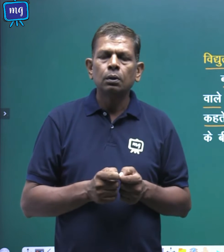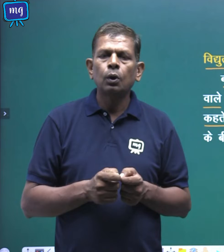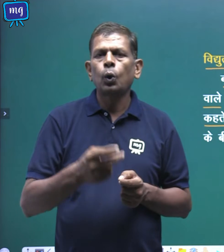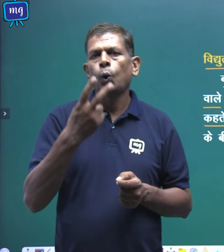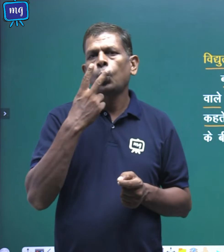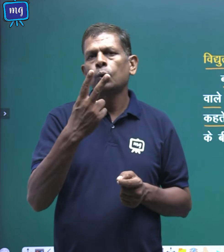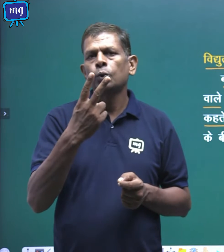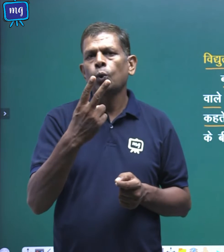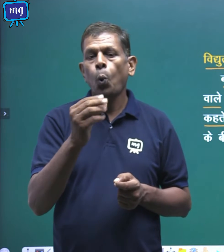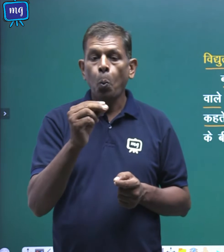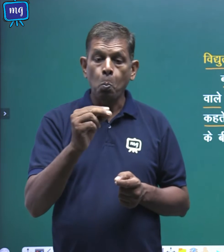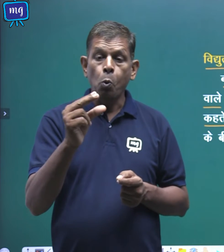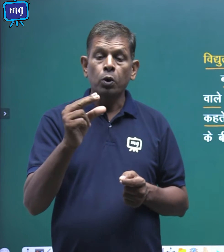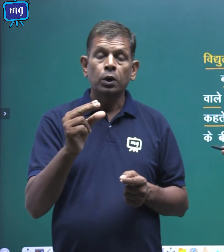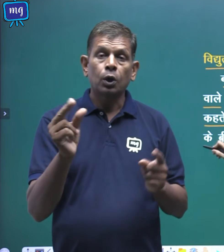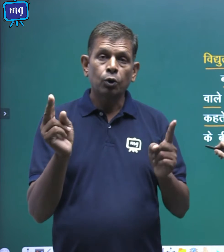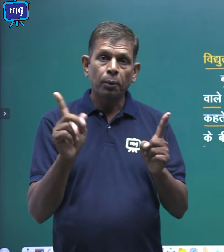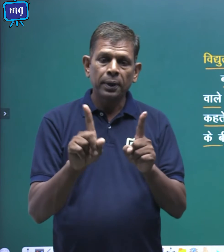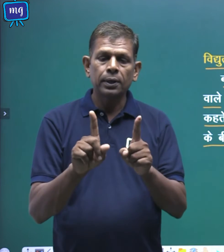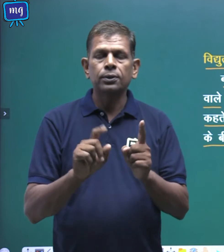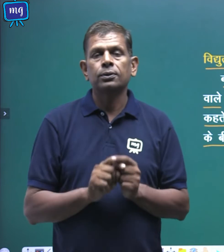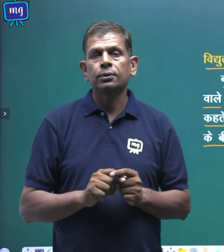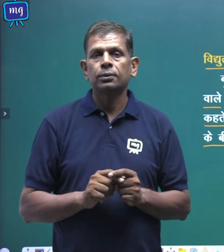दो मोटे तारों के बीच